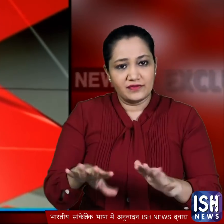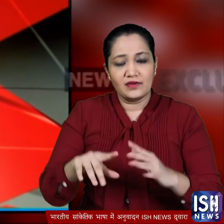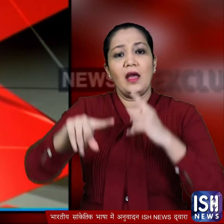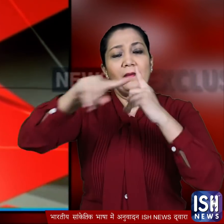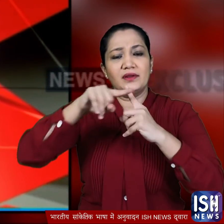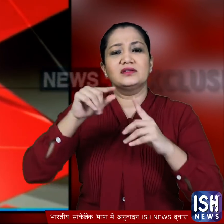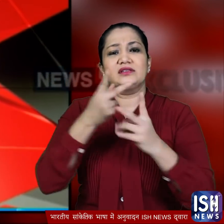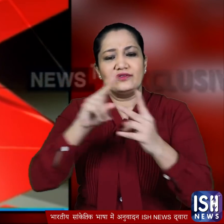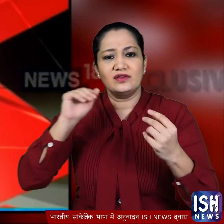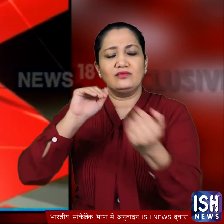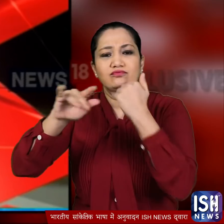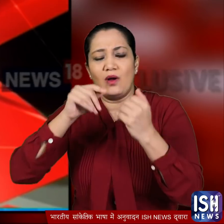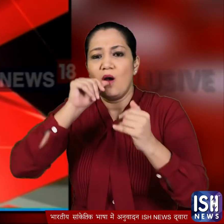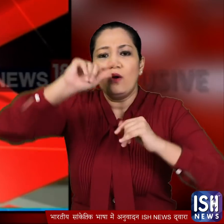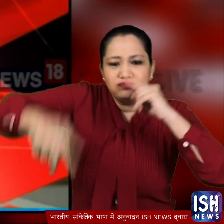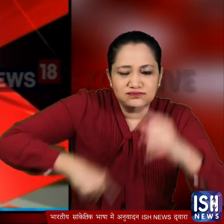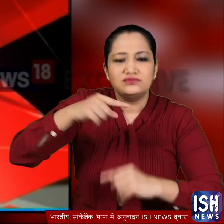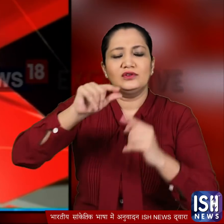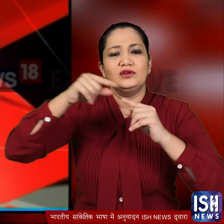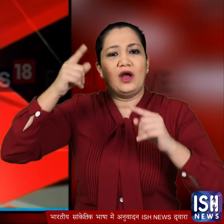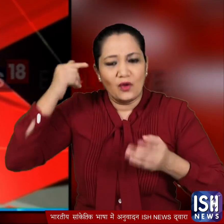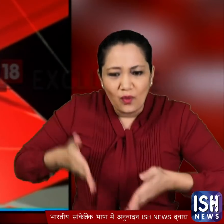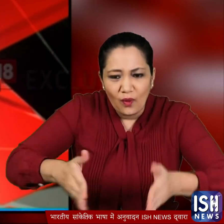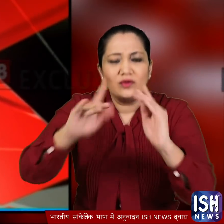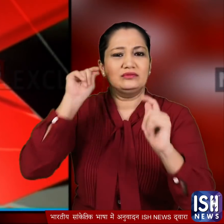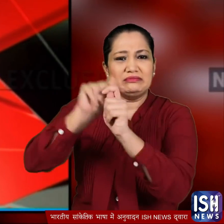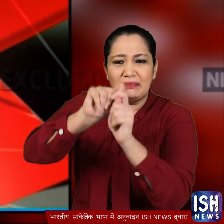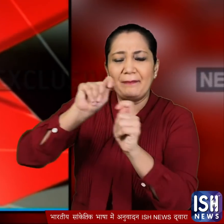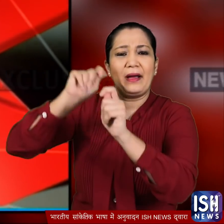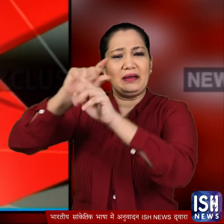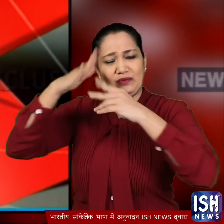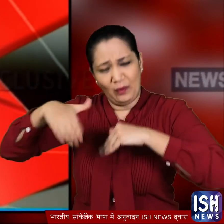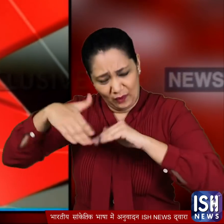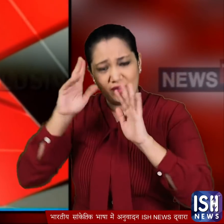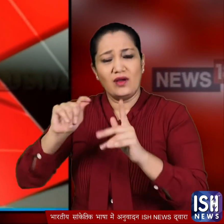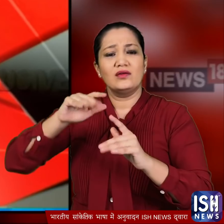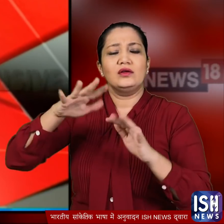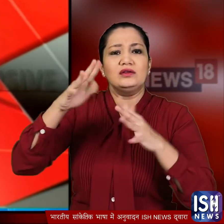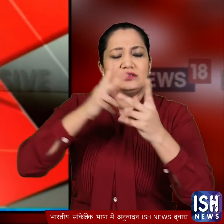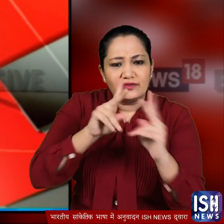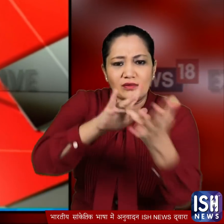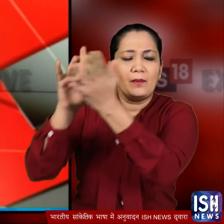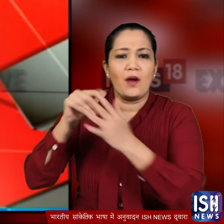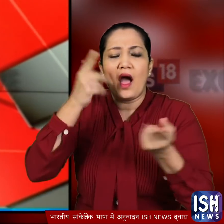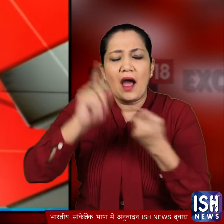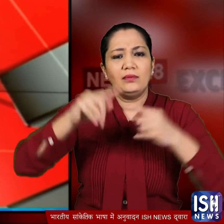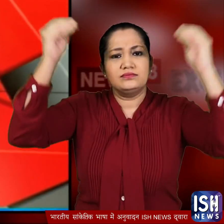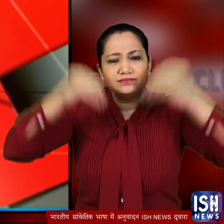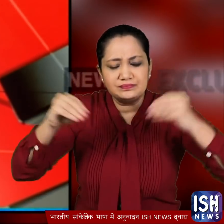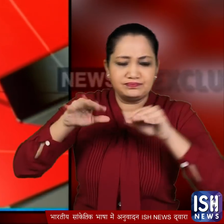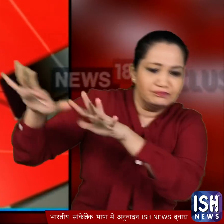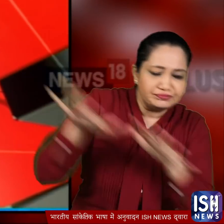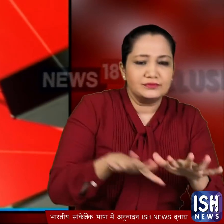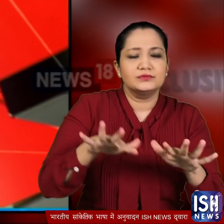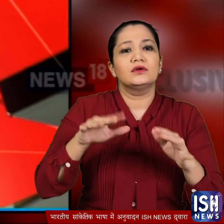झटकों से हिले हुए हैं और अब वहां हाइड्रो पावर प्रोजेक्ट और सड़कें बनाने के लिए पहाड़ भी खूब तोड़े जा रहे हैं, जिसकी वजह से वहां के सभी जिले बारिश के मौसम